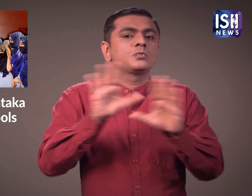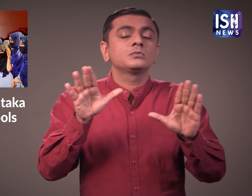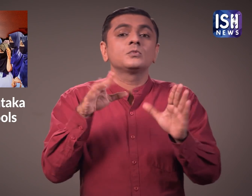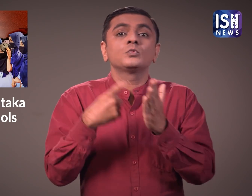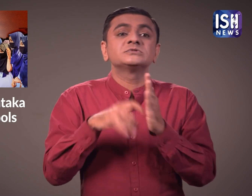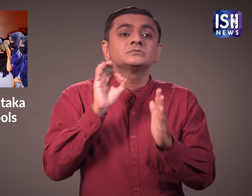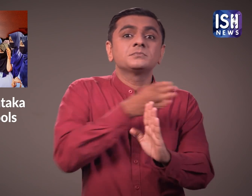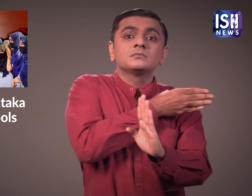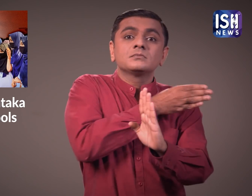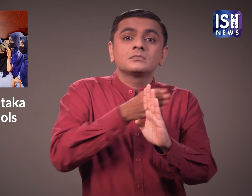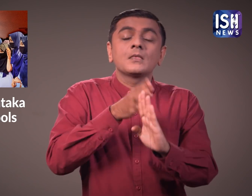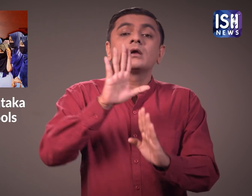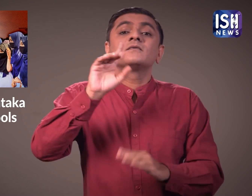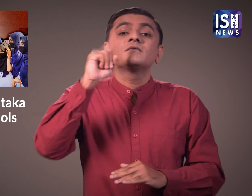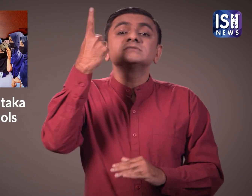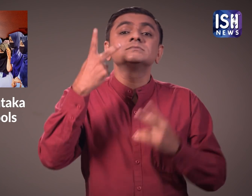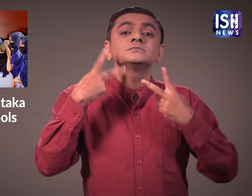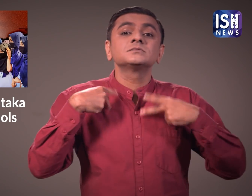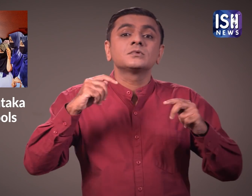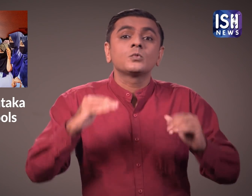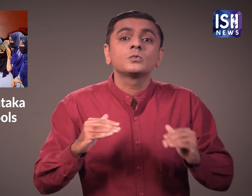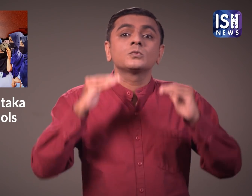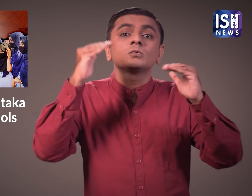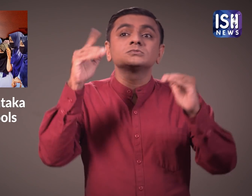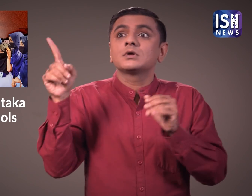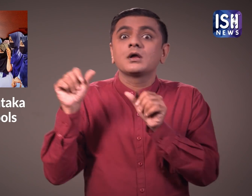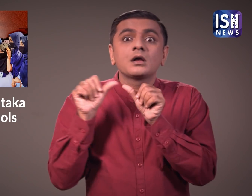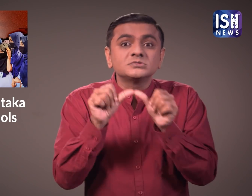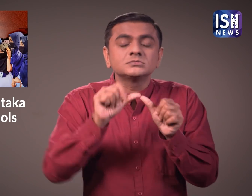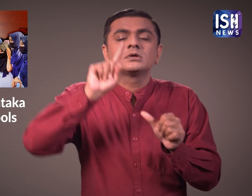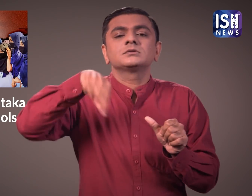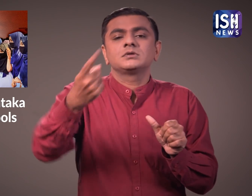जब तक अदालत द्वारा अंतिम रिड़ने की घोशना नहीं की जाती।